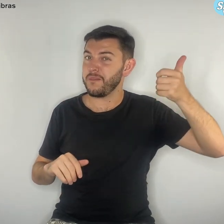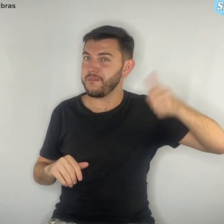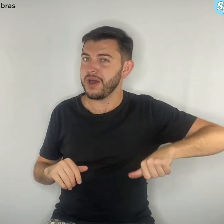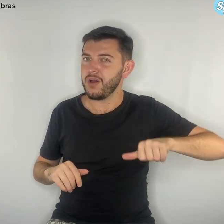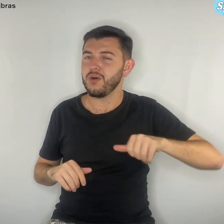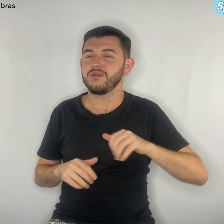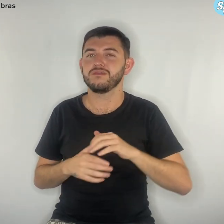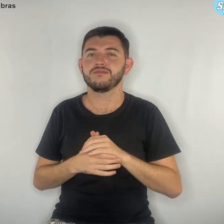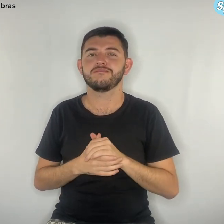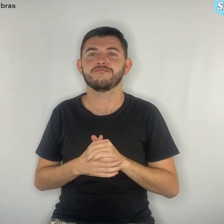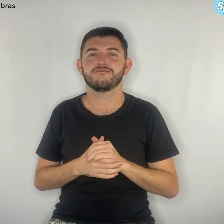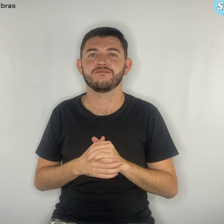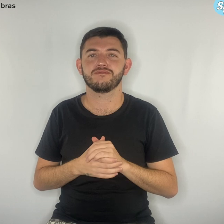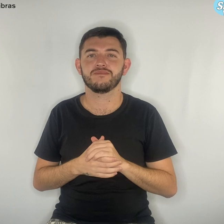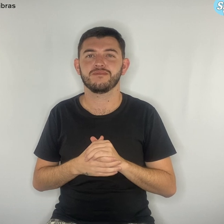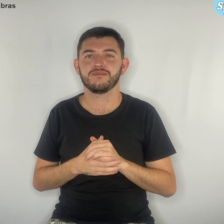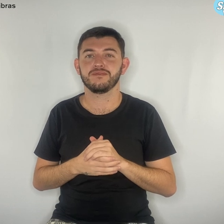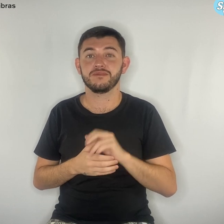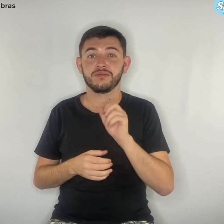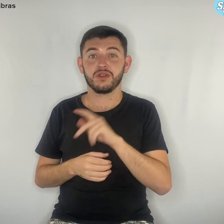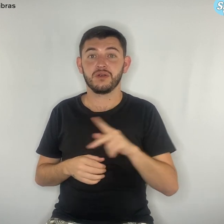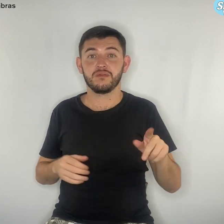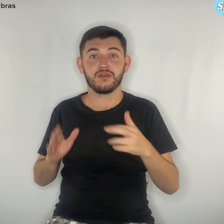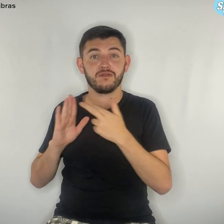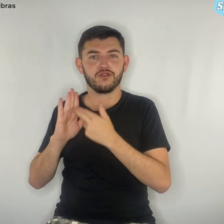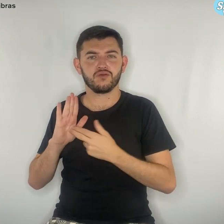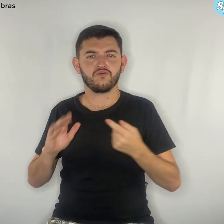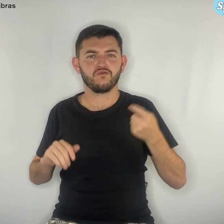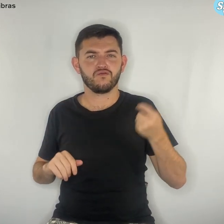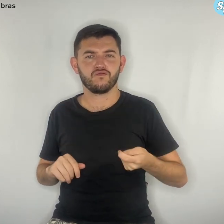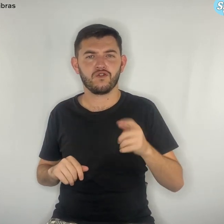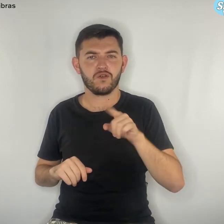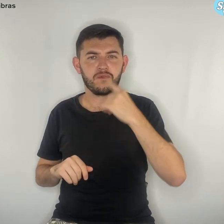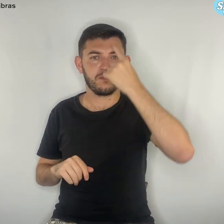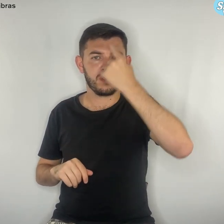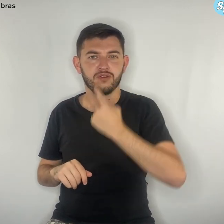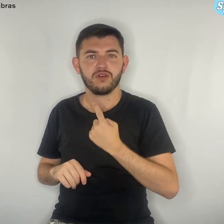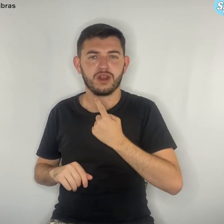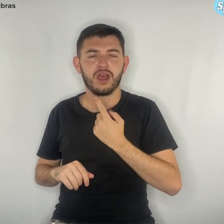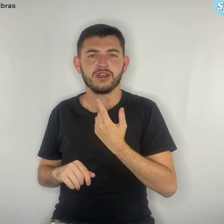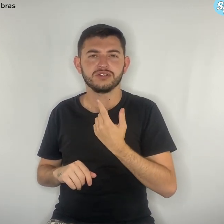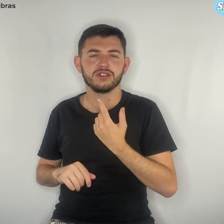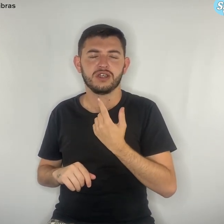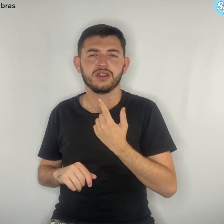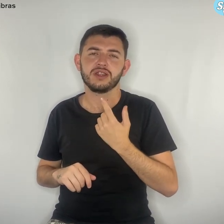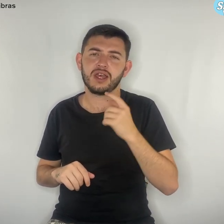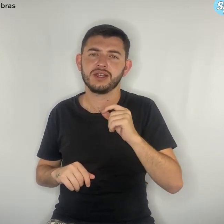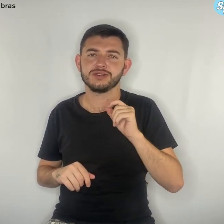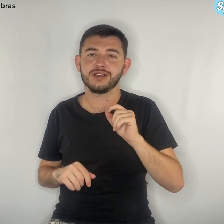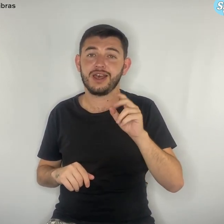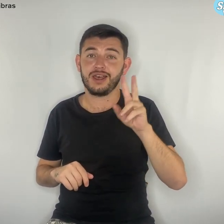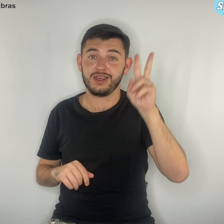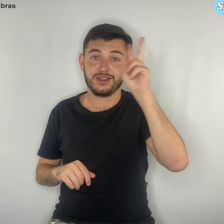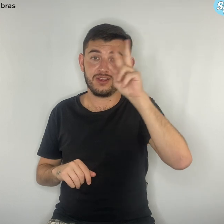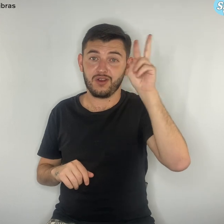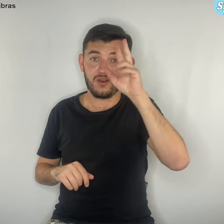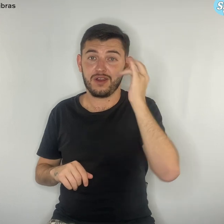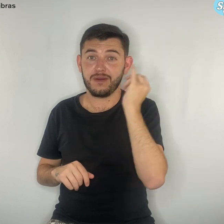professor doutrinador é personagem frequente nessa forma de fabulação que são os boatos,